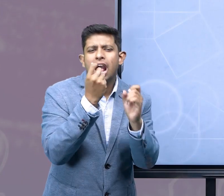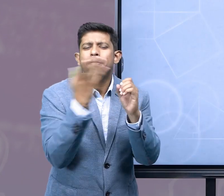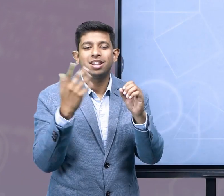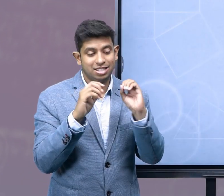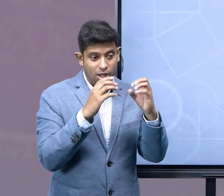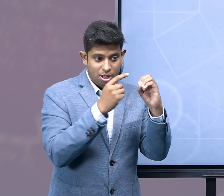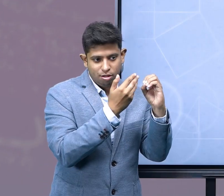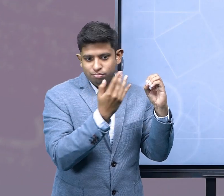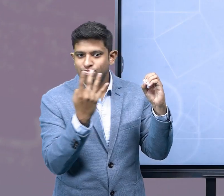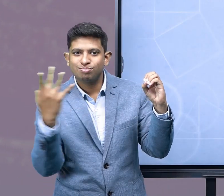धनात्मक संख्याएं,